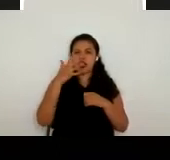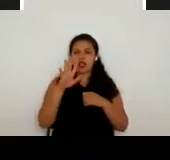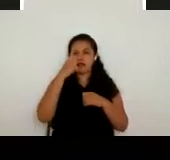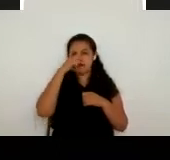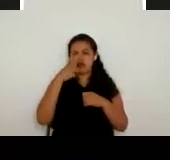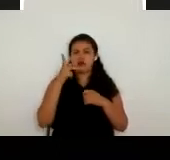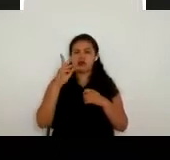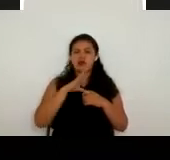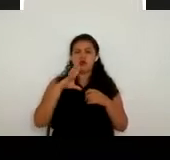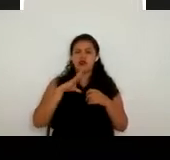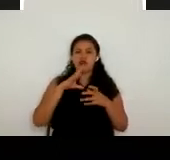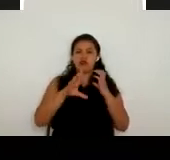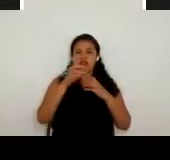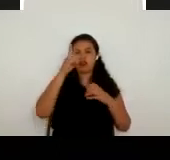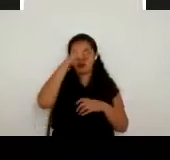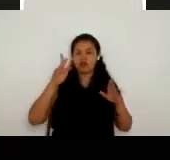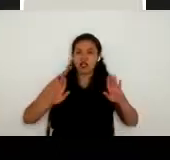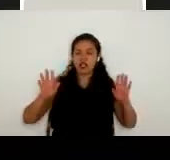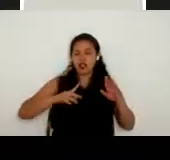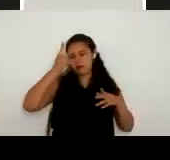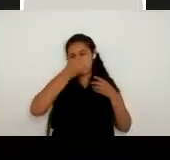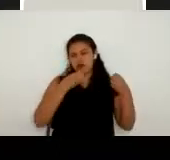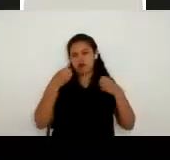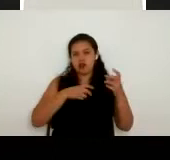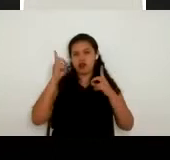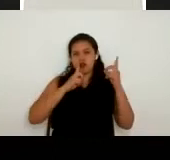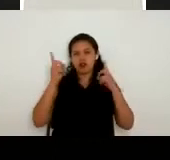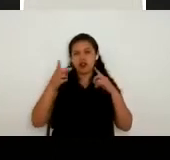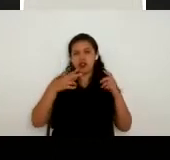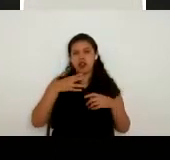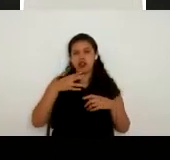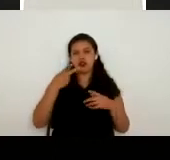ocupación dudas de la ocupación